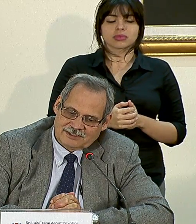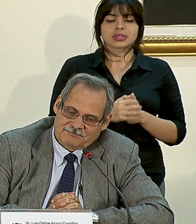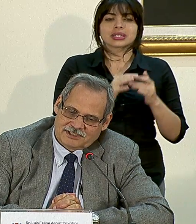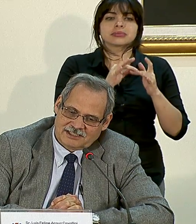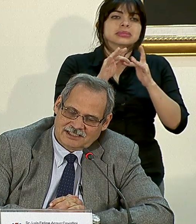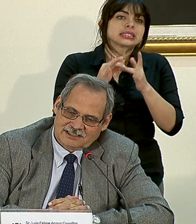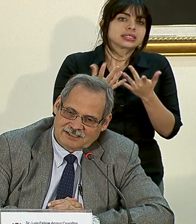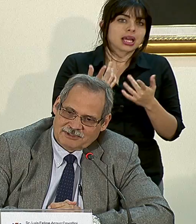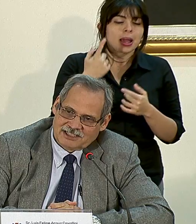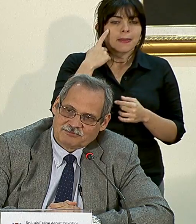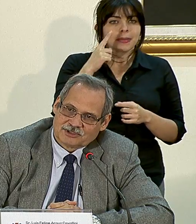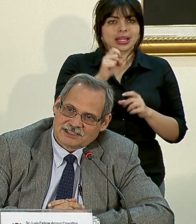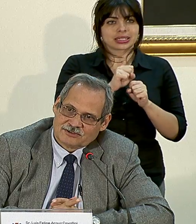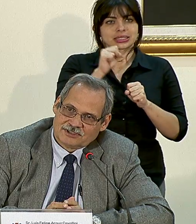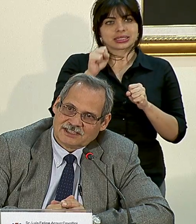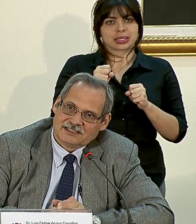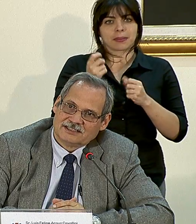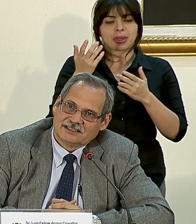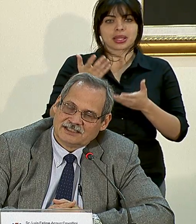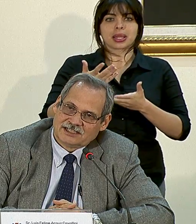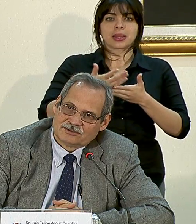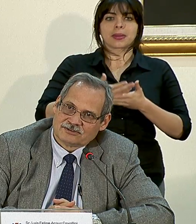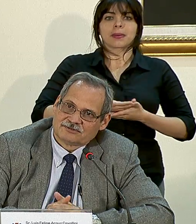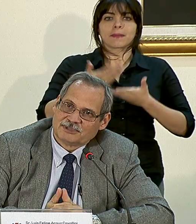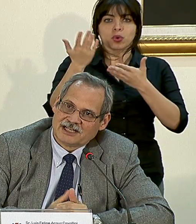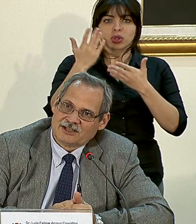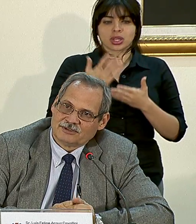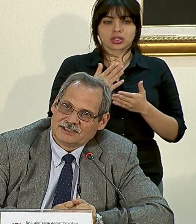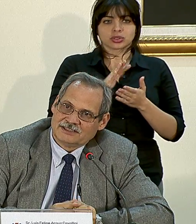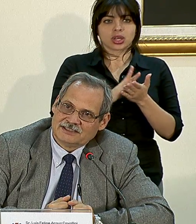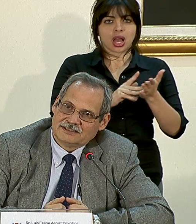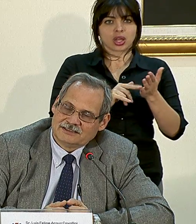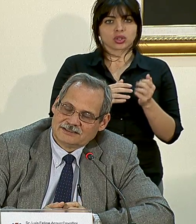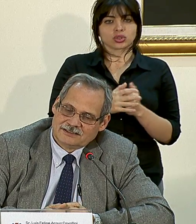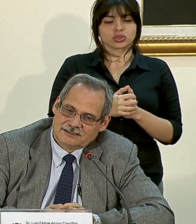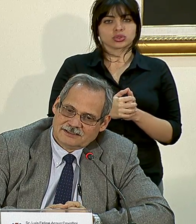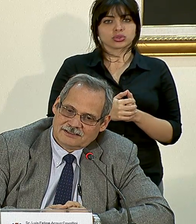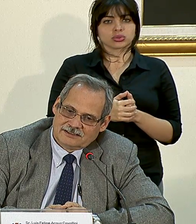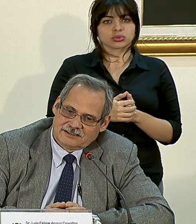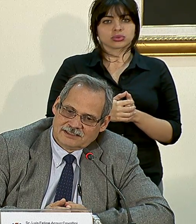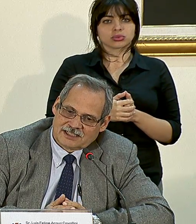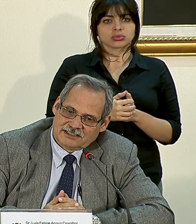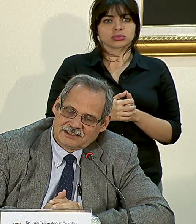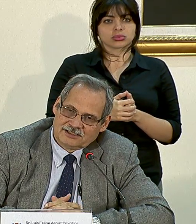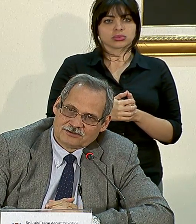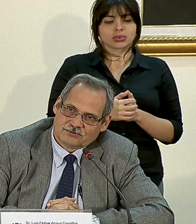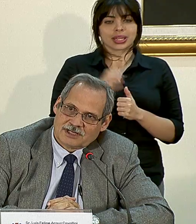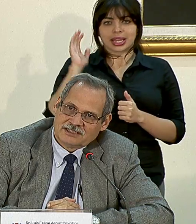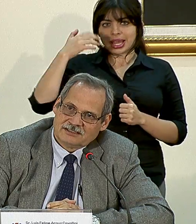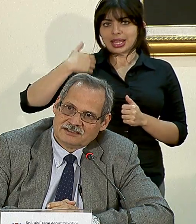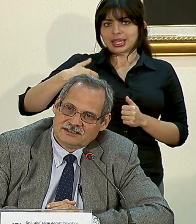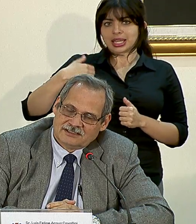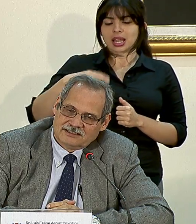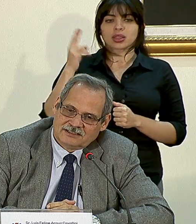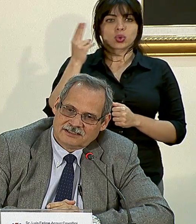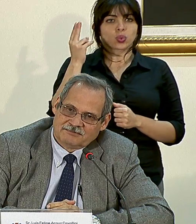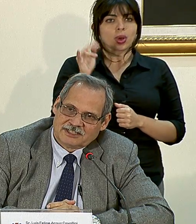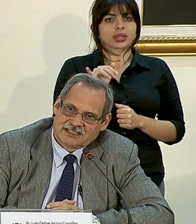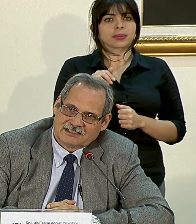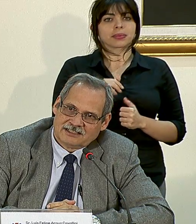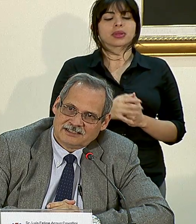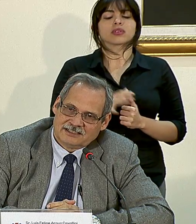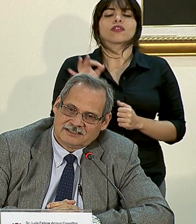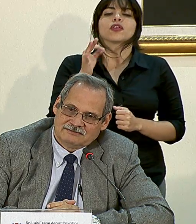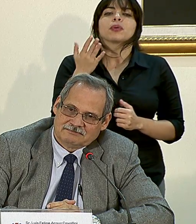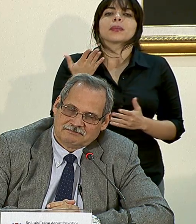especial, ¿verdad?, para el tema de la importación de arroz pilado de Argentina y de Uruguay. De